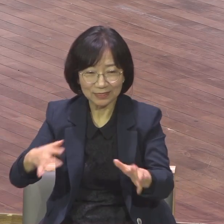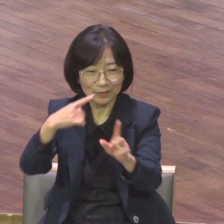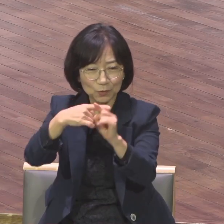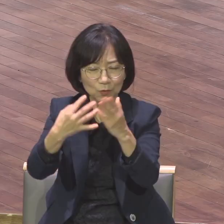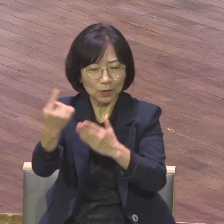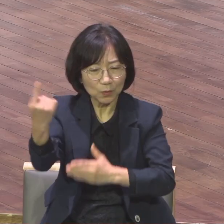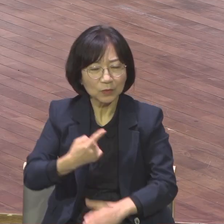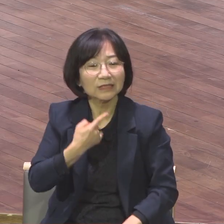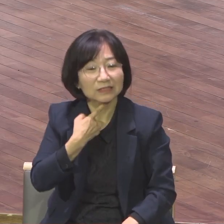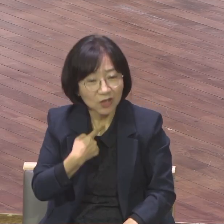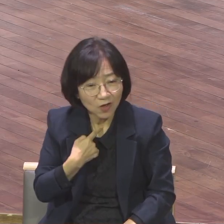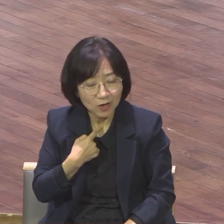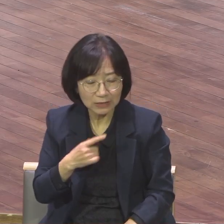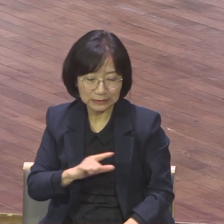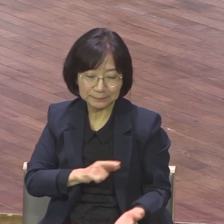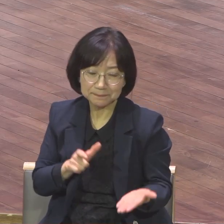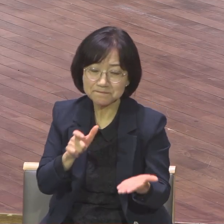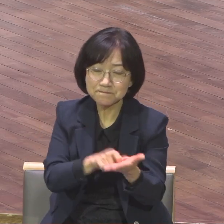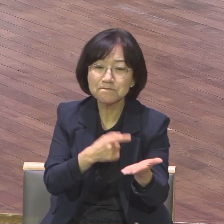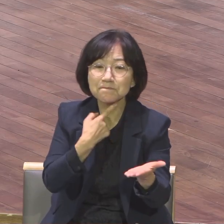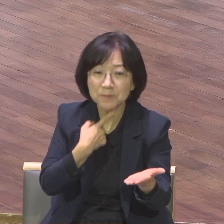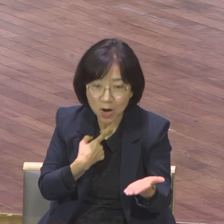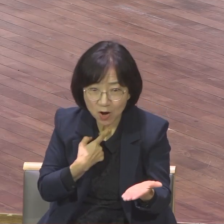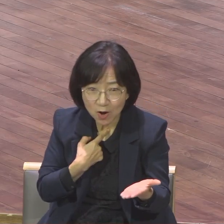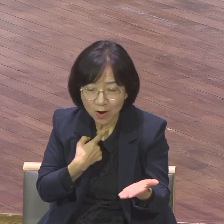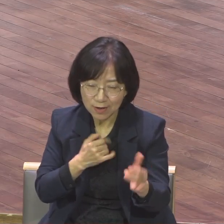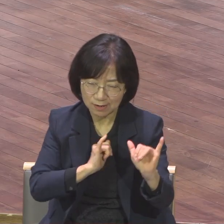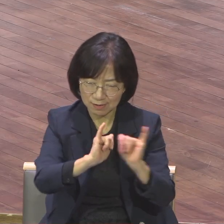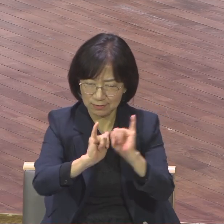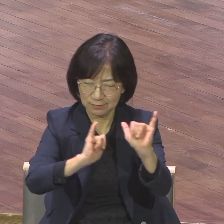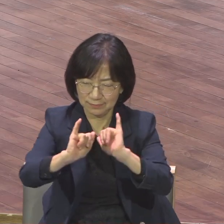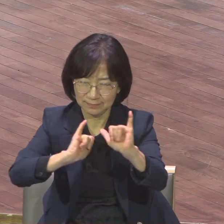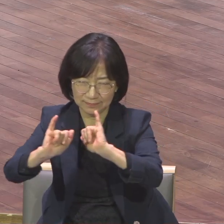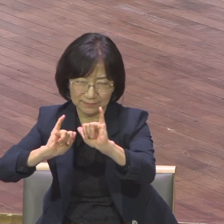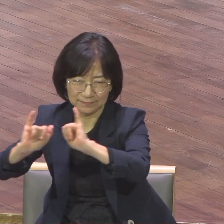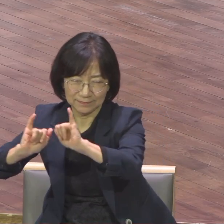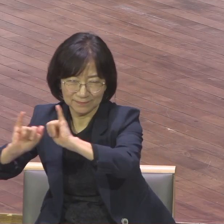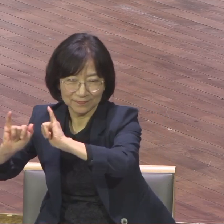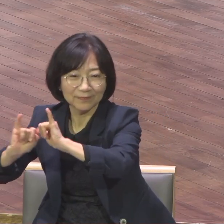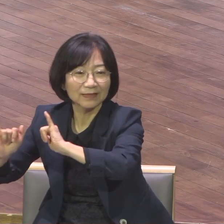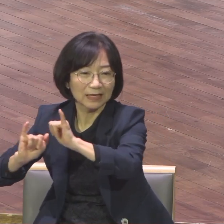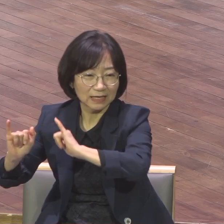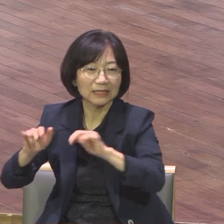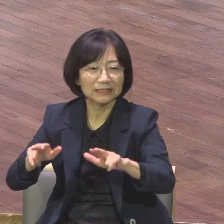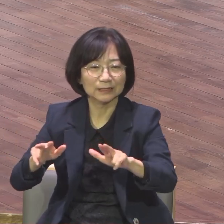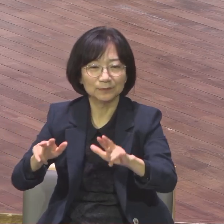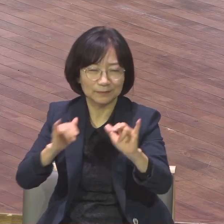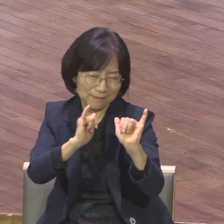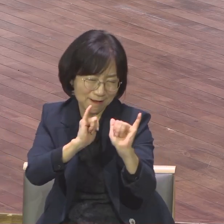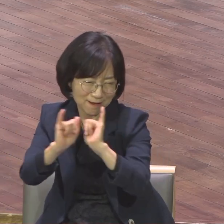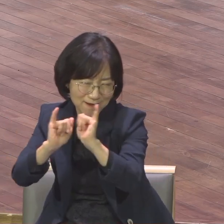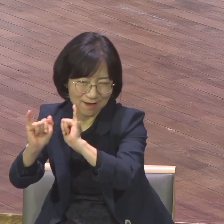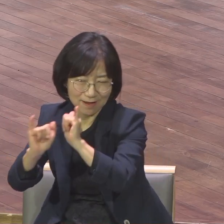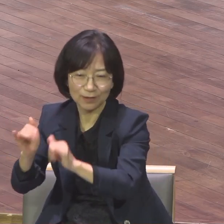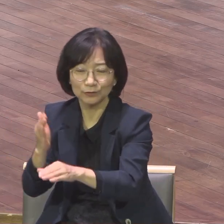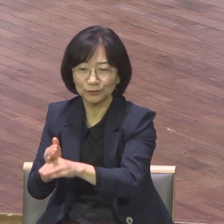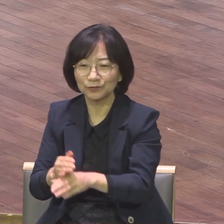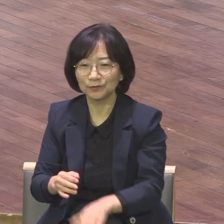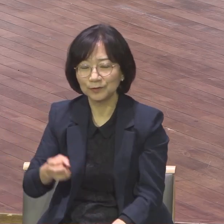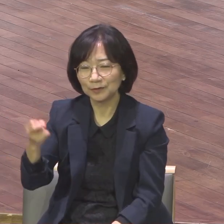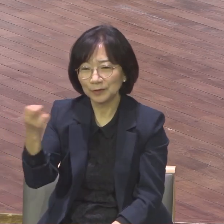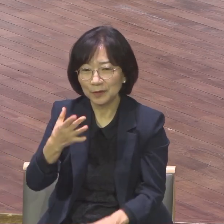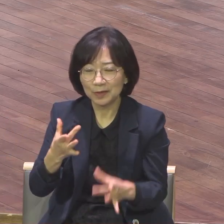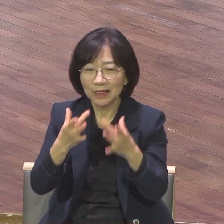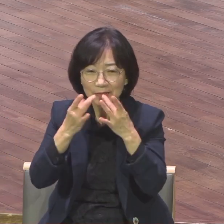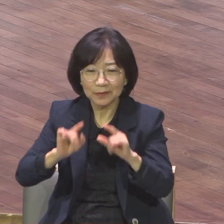있도록 지금 사역을 하고 있어요. 또 다음 세대위원회에서는 토요일과 주일을 활용해가지고 이